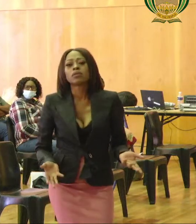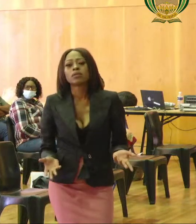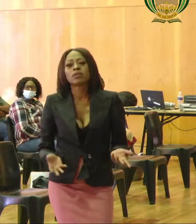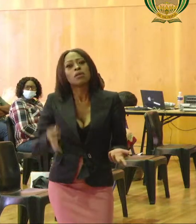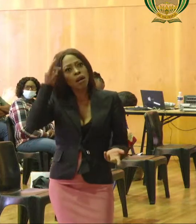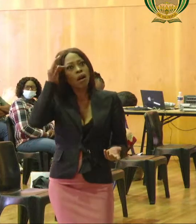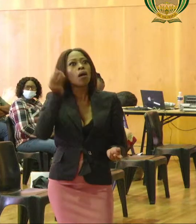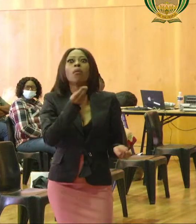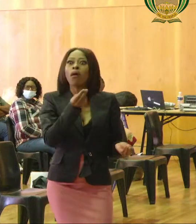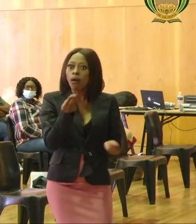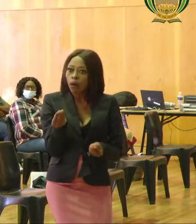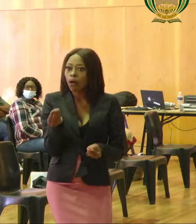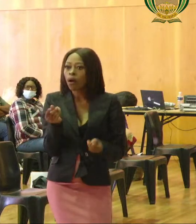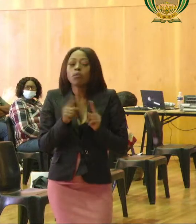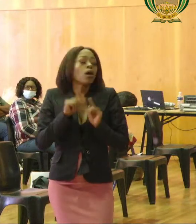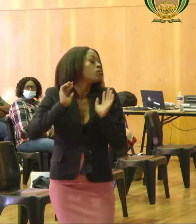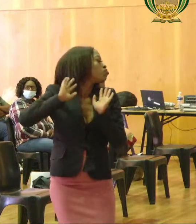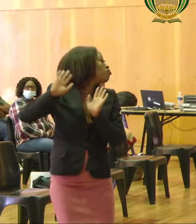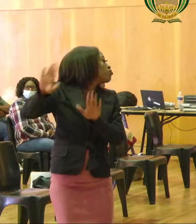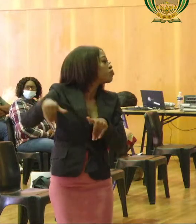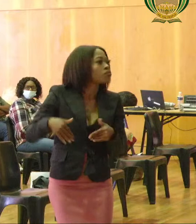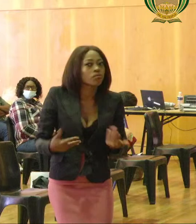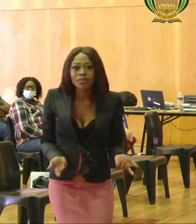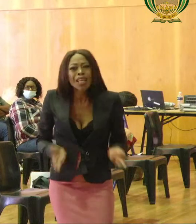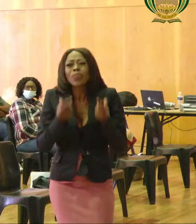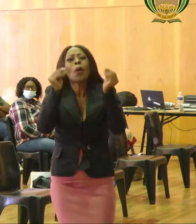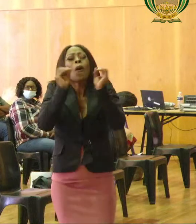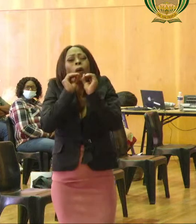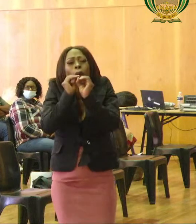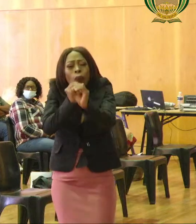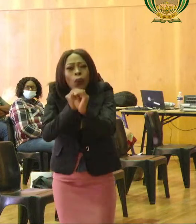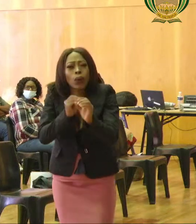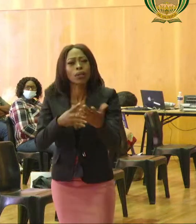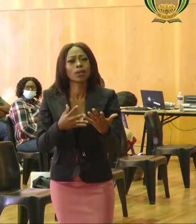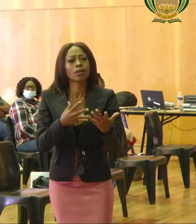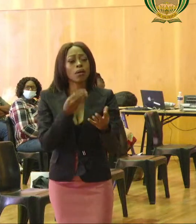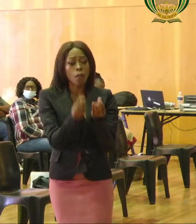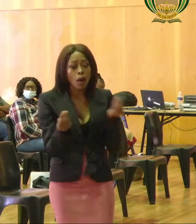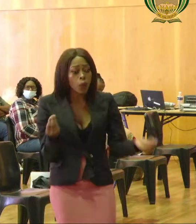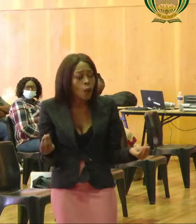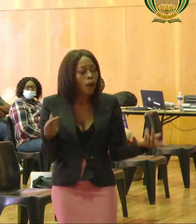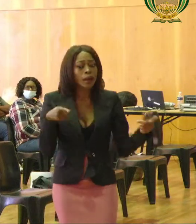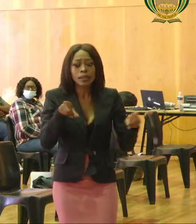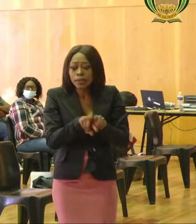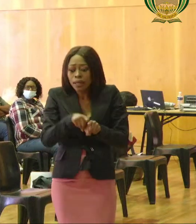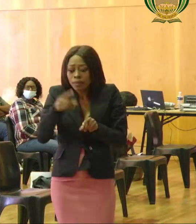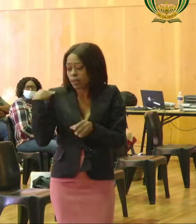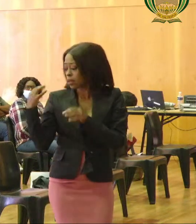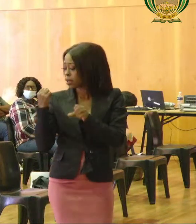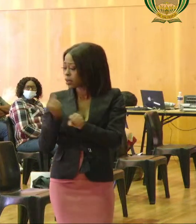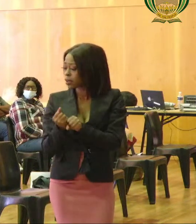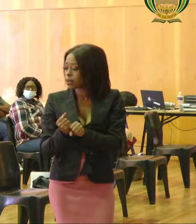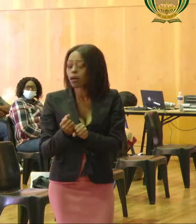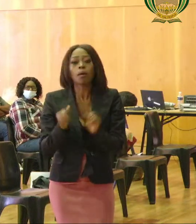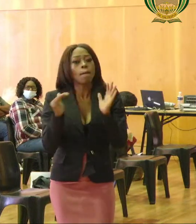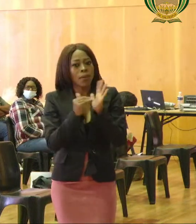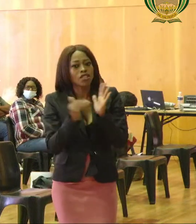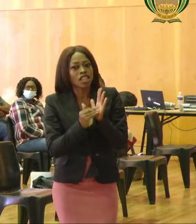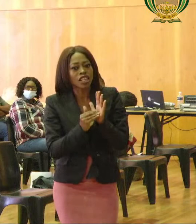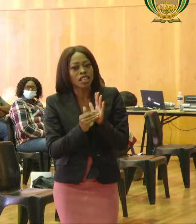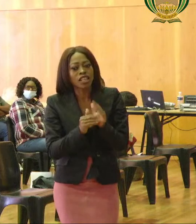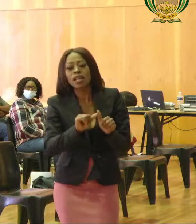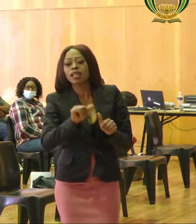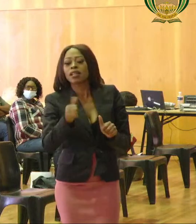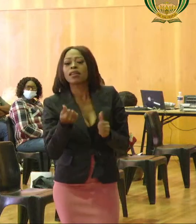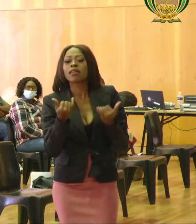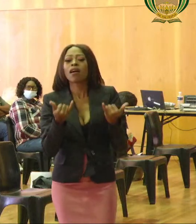Urhulumente uyayibona loo nto leyo but akho niks eyenziwayo ngaloo nto leyo. Abantwana umntana kulo nyaka kuphela bebhala u-10 abanye babo abanye